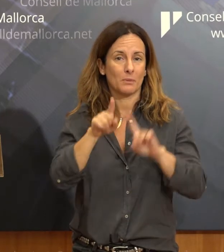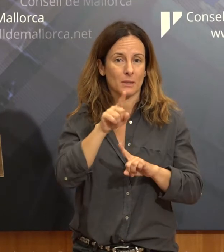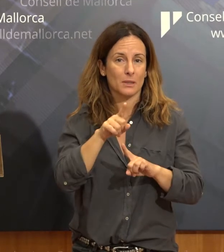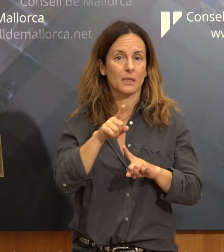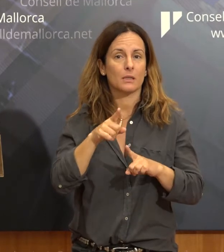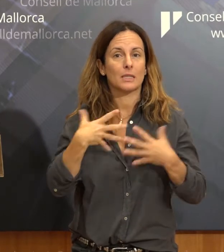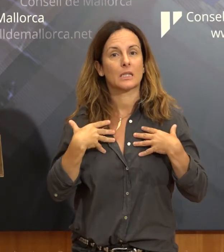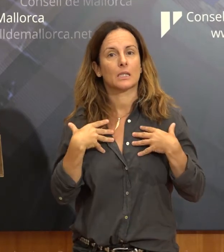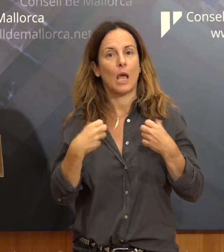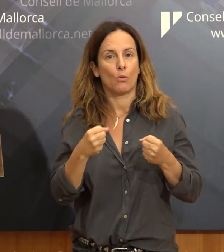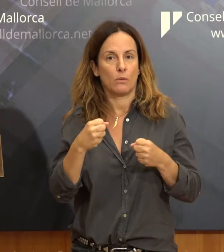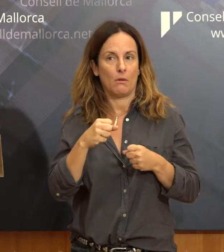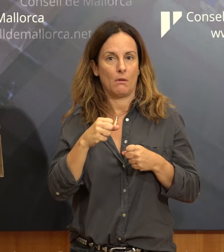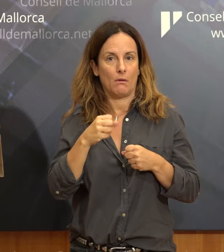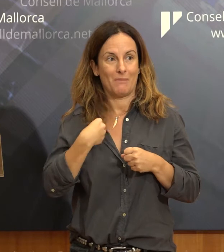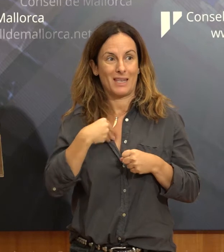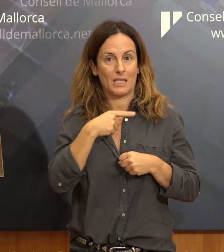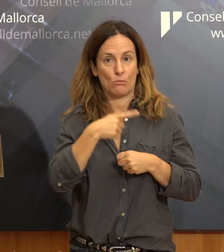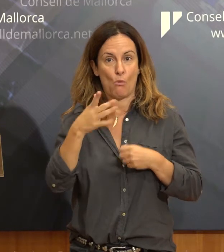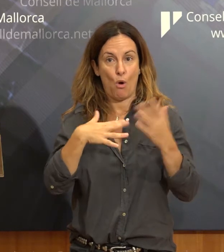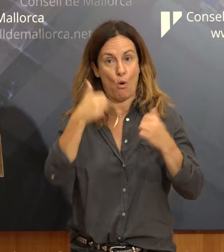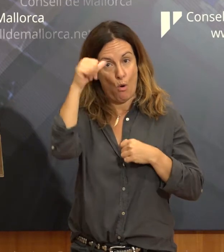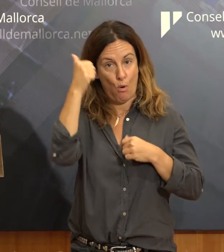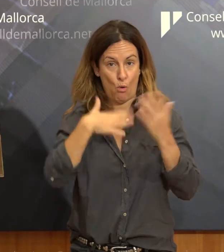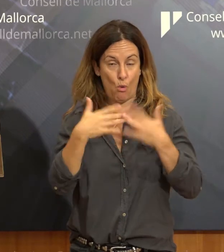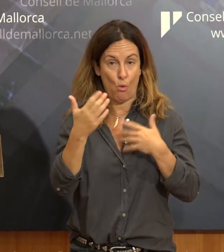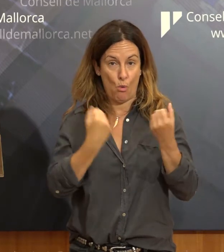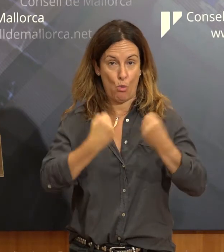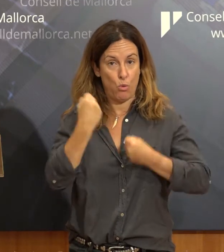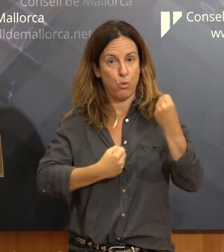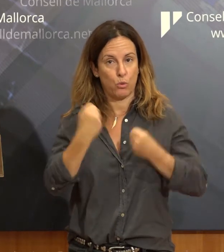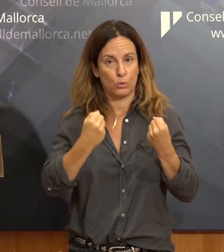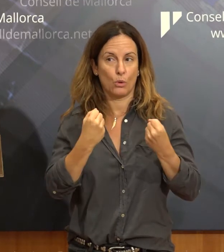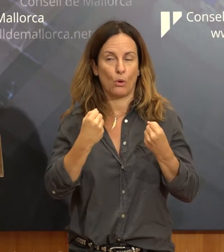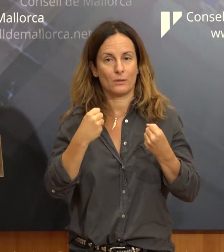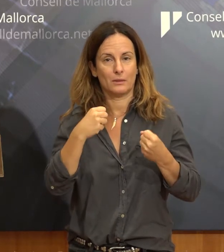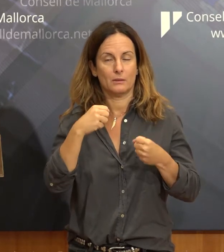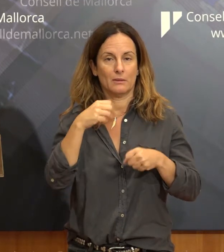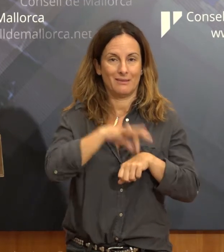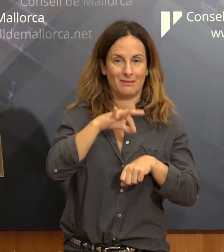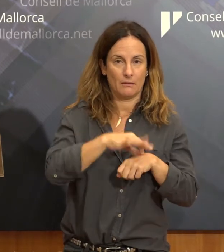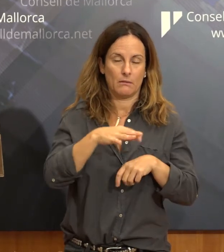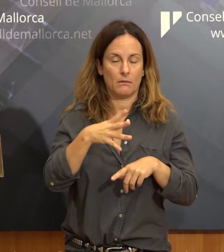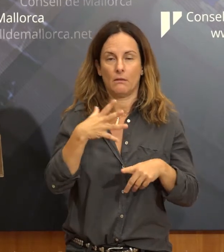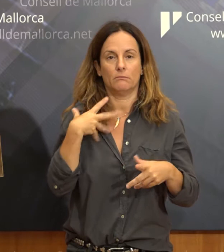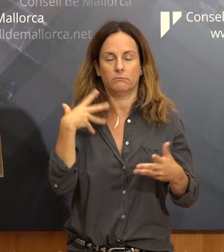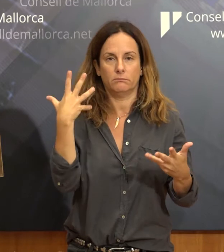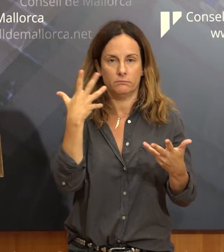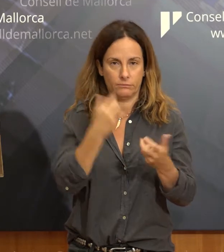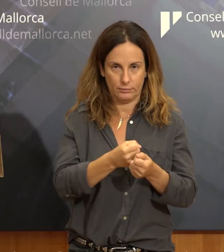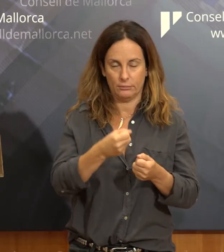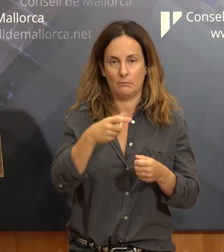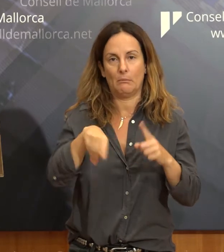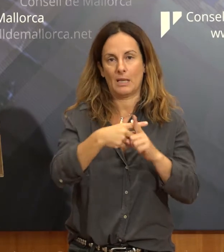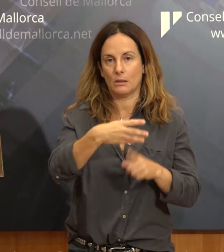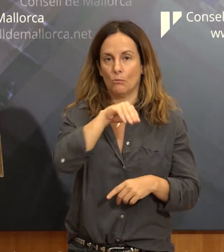per problemes de salut del propi conductor. Únicament hi ha hagut un accident en resultat de mort. Però no vol dir que la sinistralitat